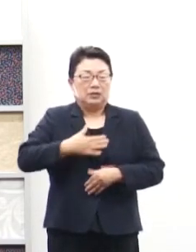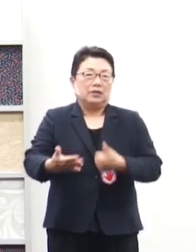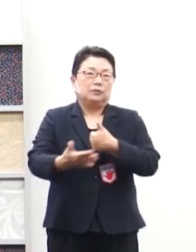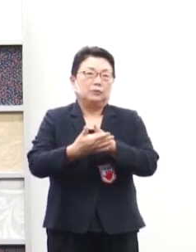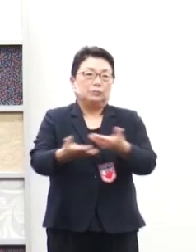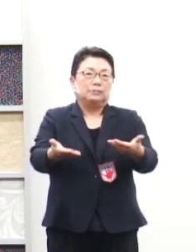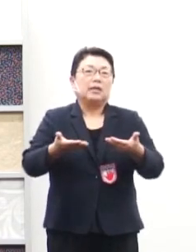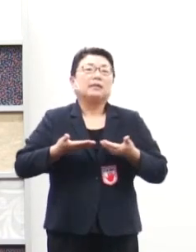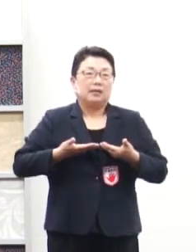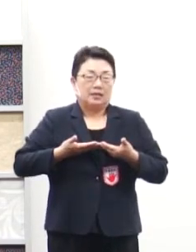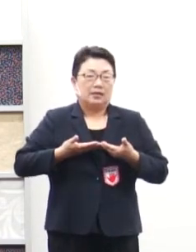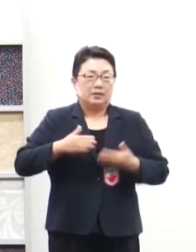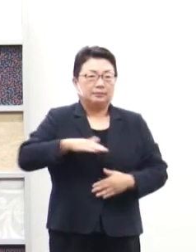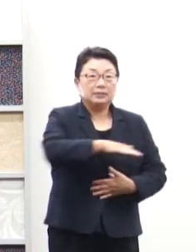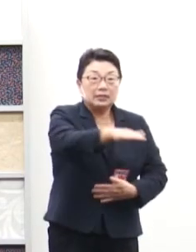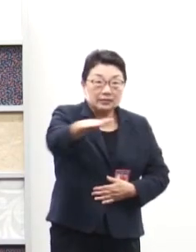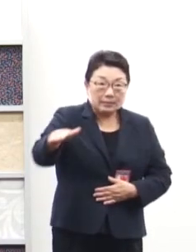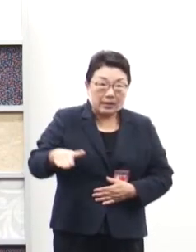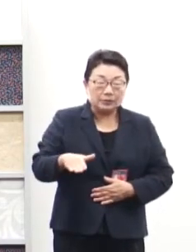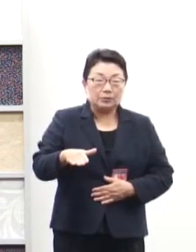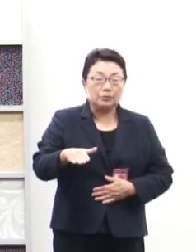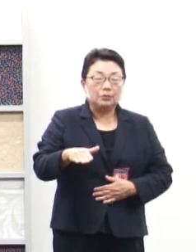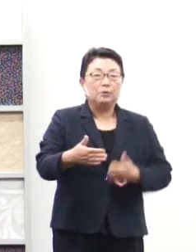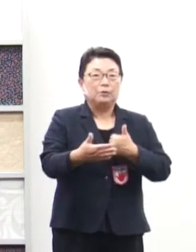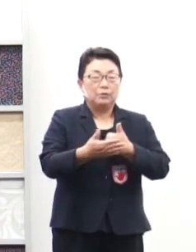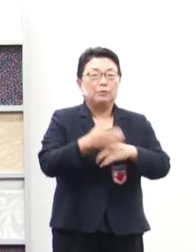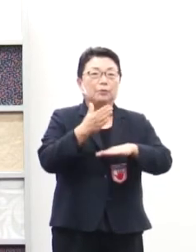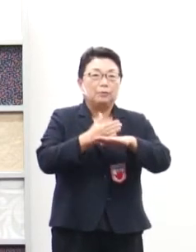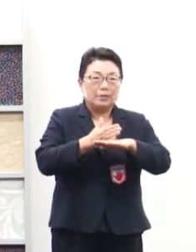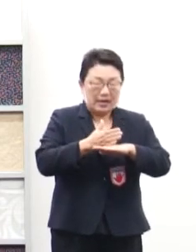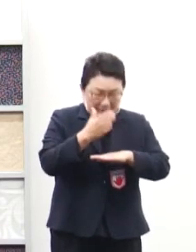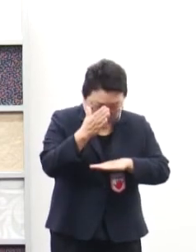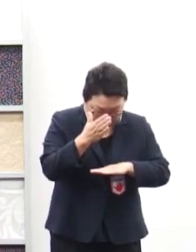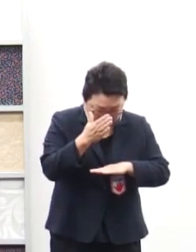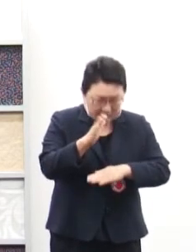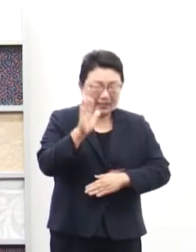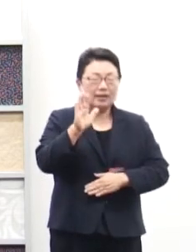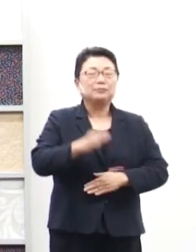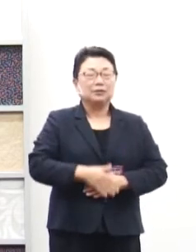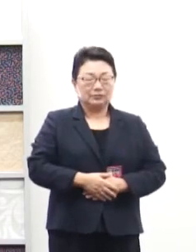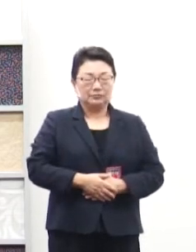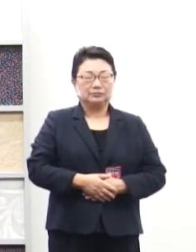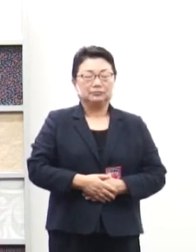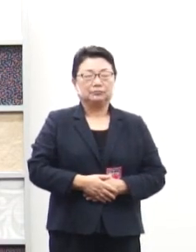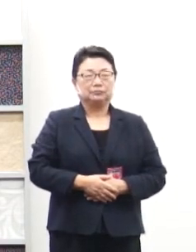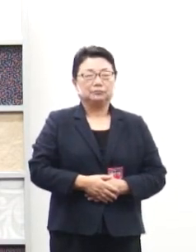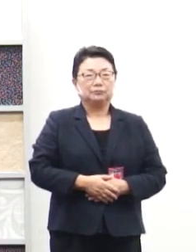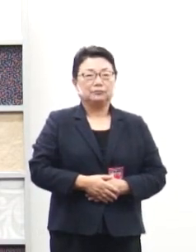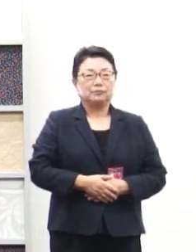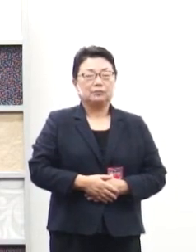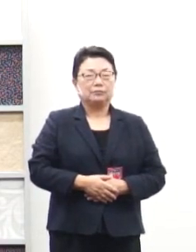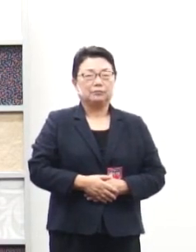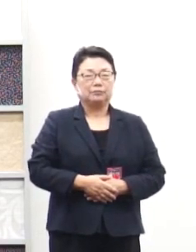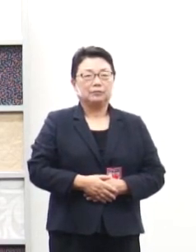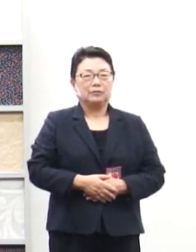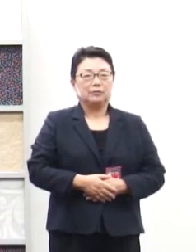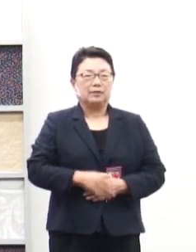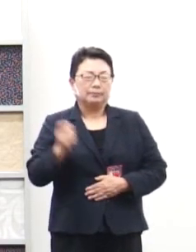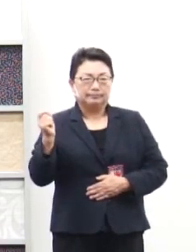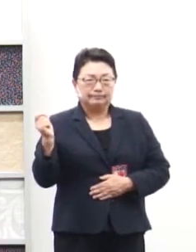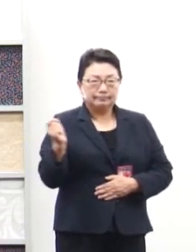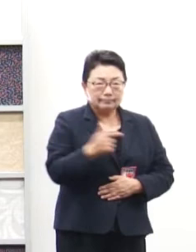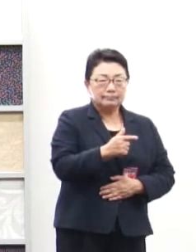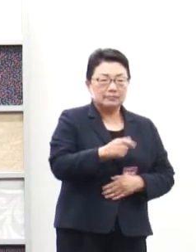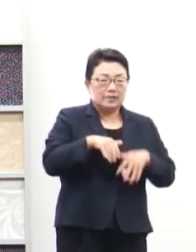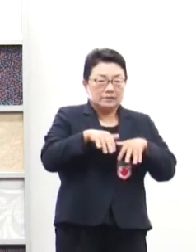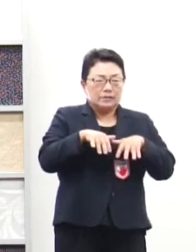協力を賜りました、県民の皆様の、おかげ以外の、何者でもありません。このように、迅速に